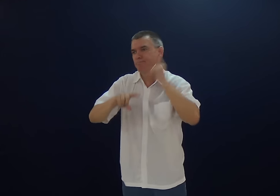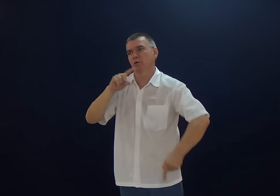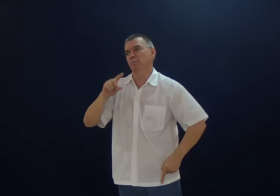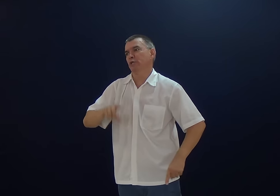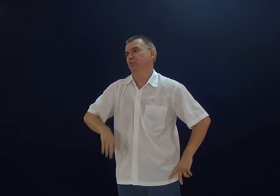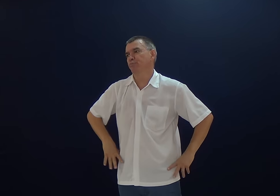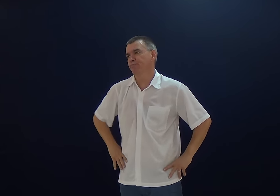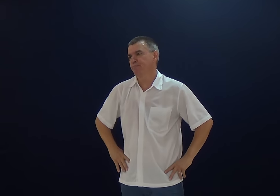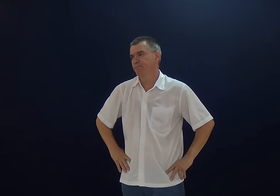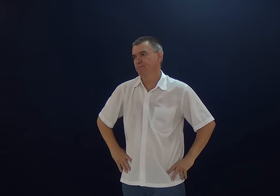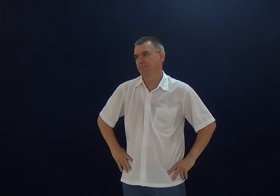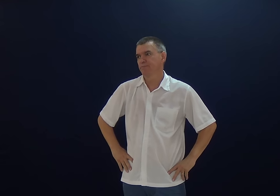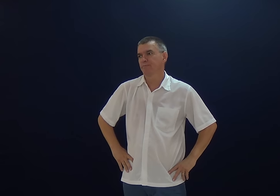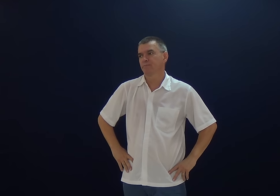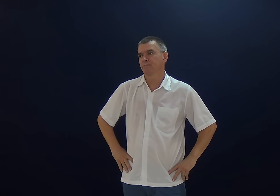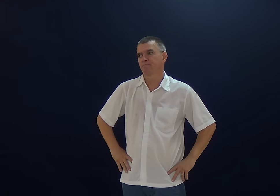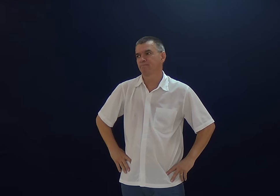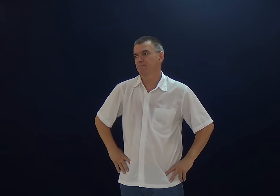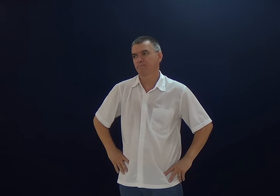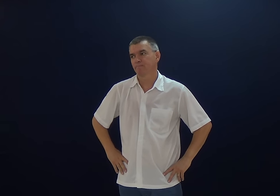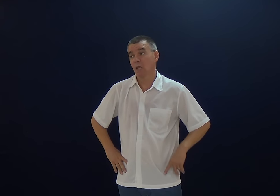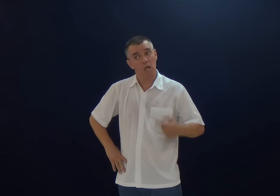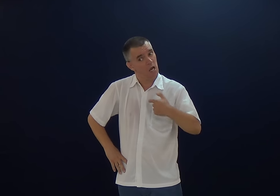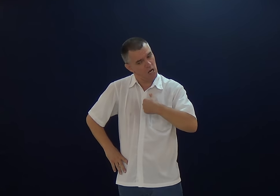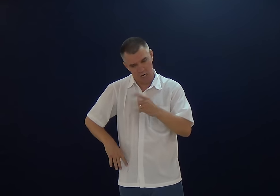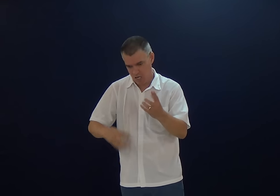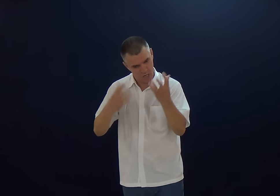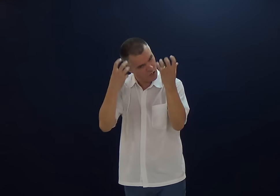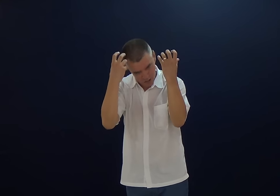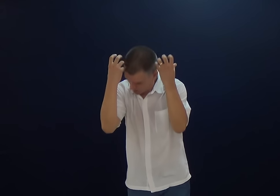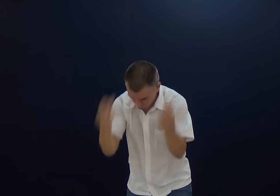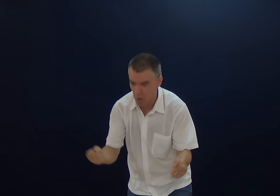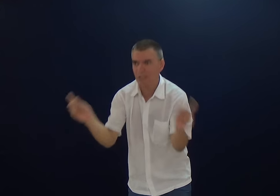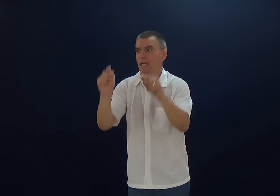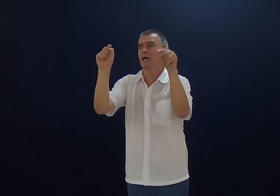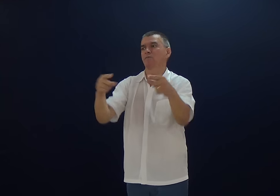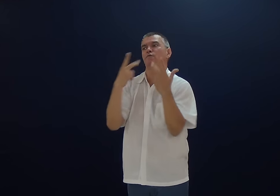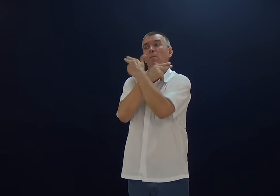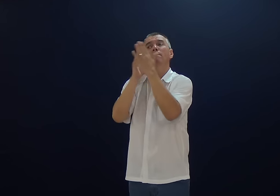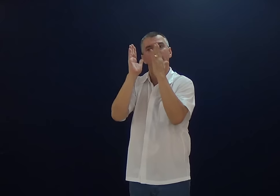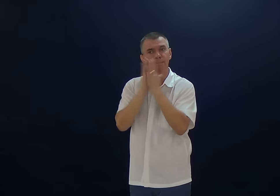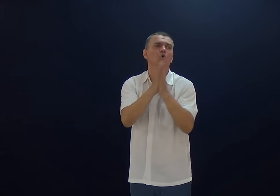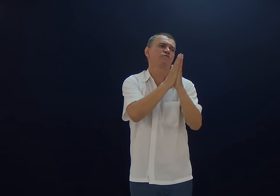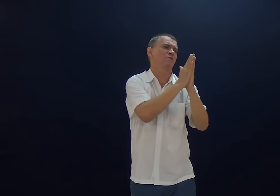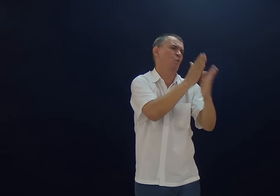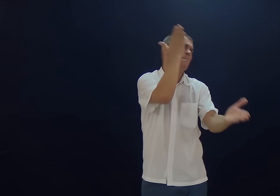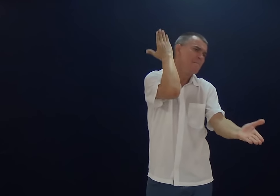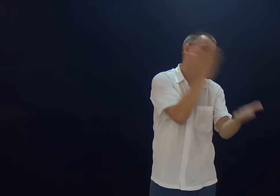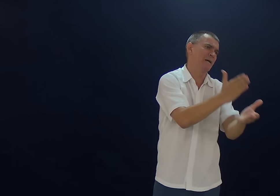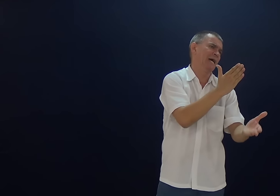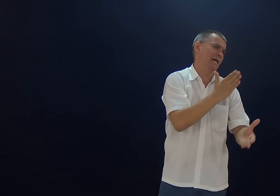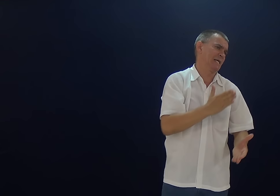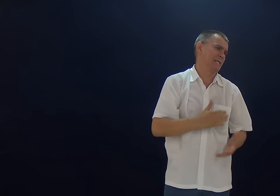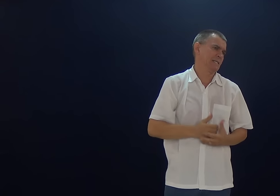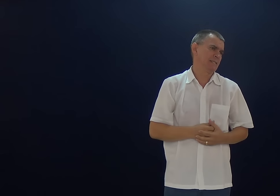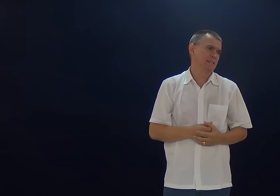aqui proibido fofoca nesse lugar eu não aceito fofoca aqui por